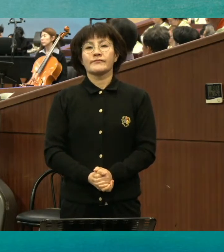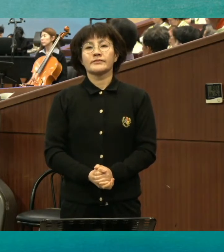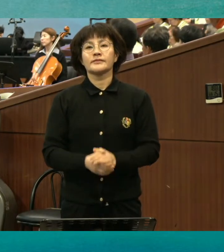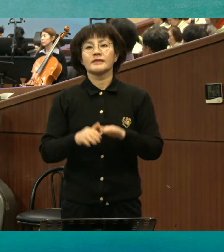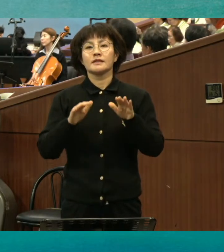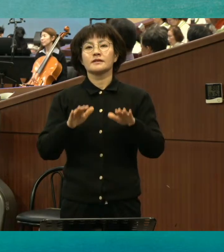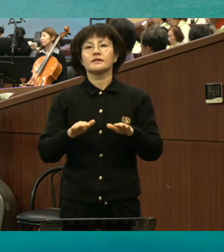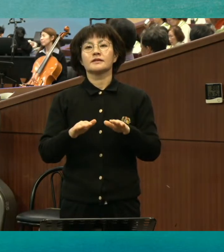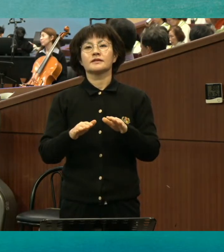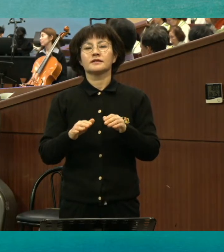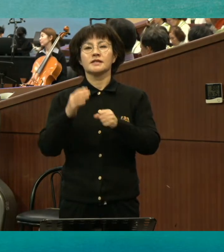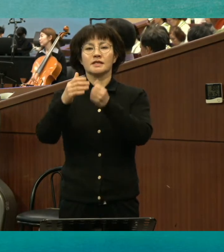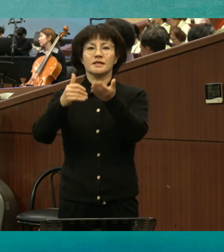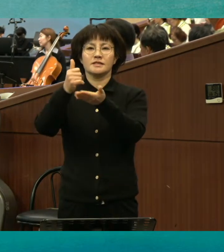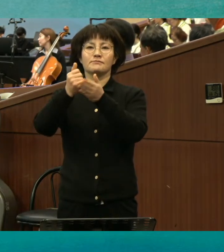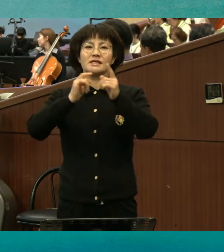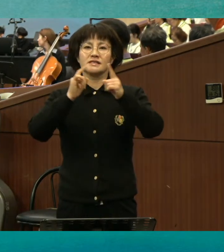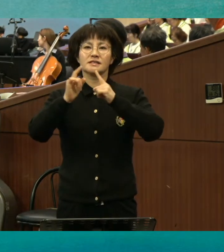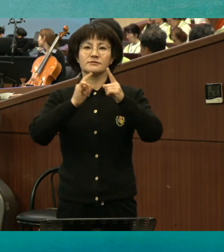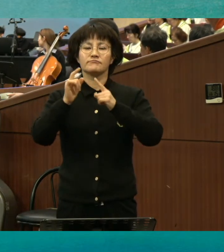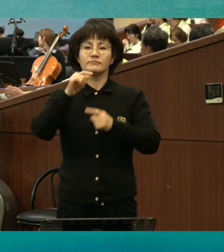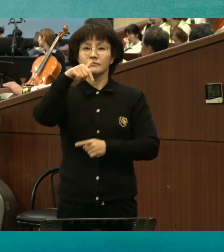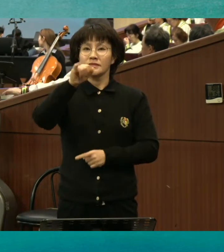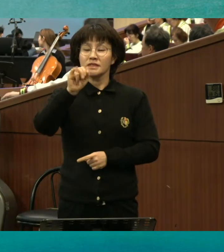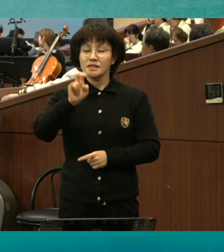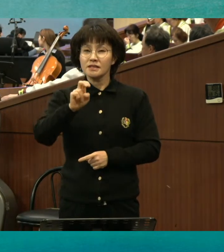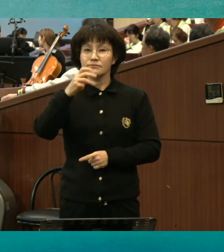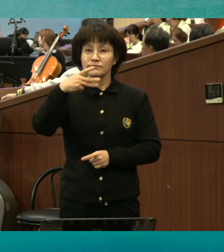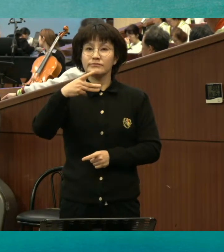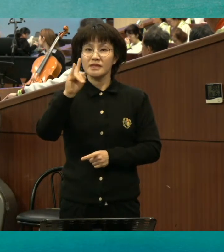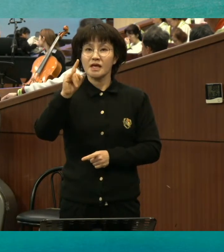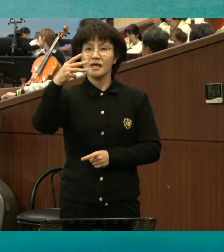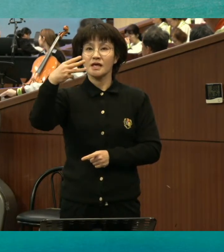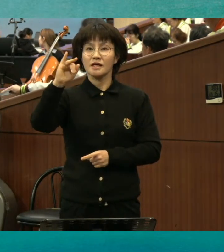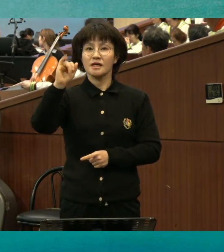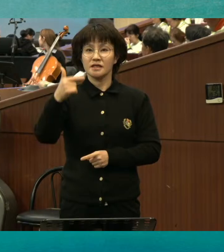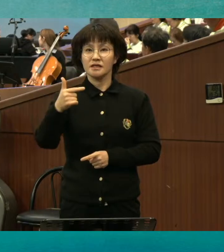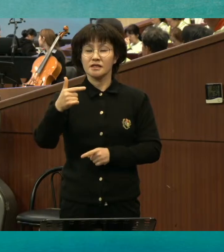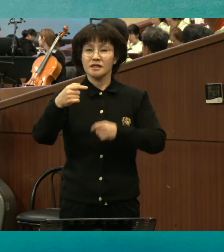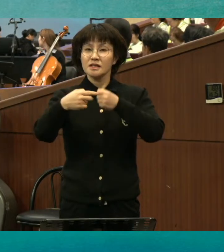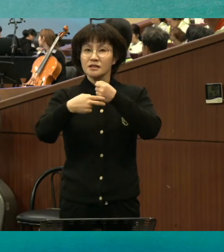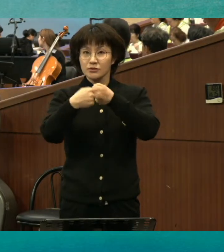자, 우리 하나님 말씀 김태린 2학년입니다.